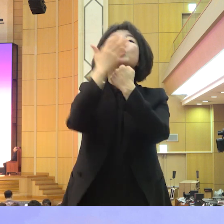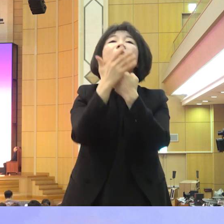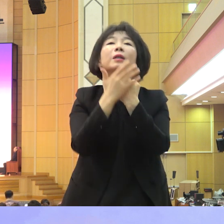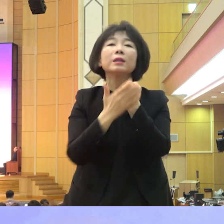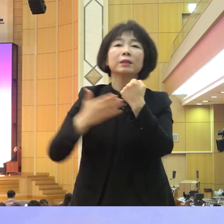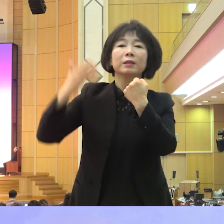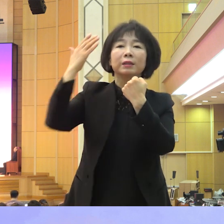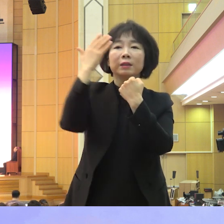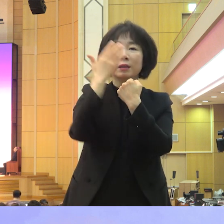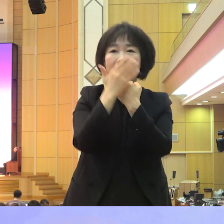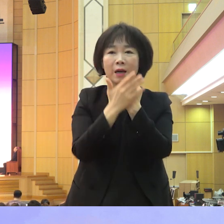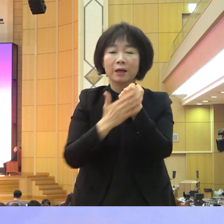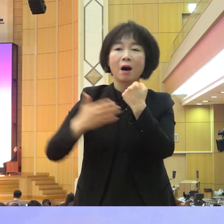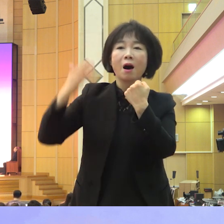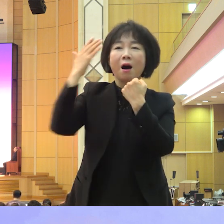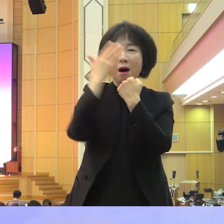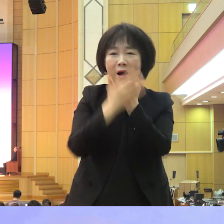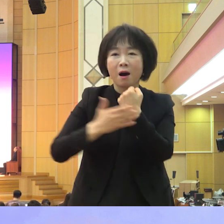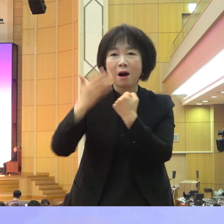크신